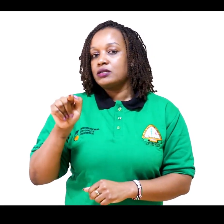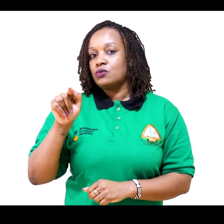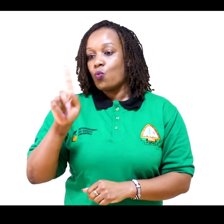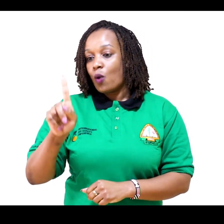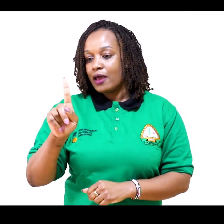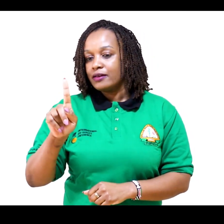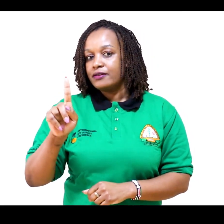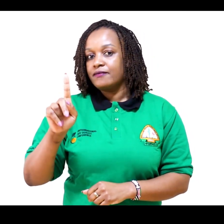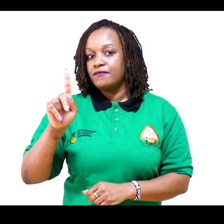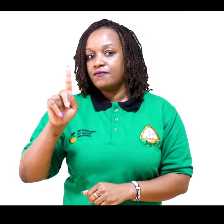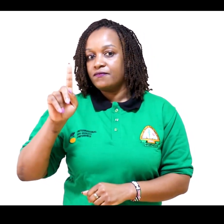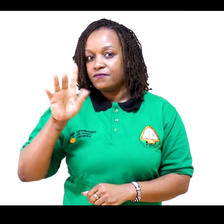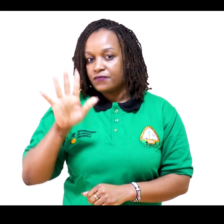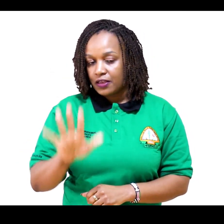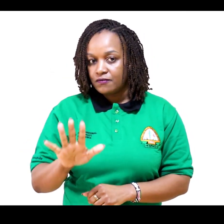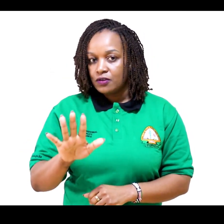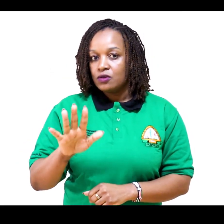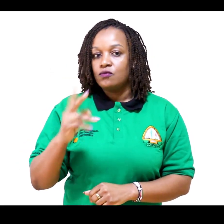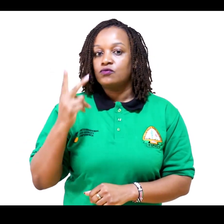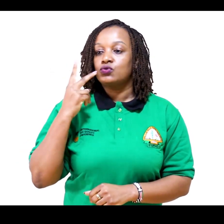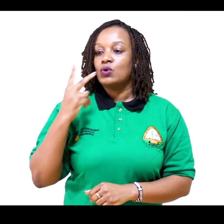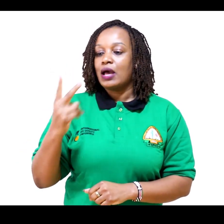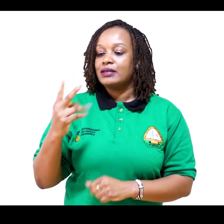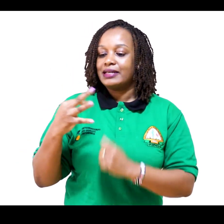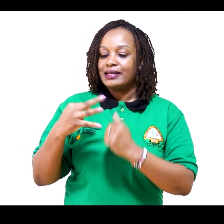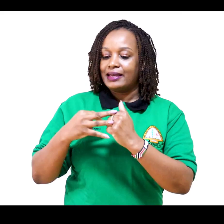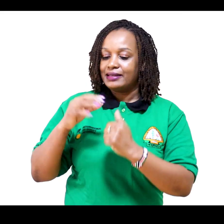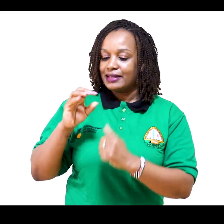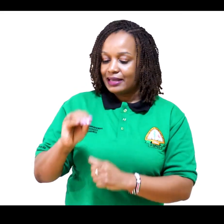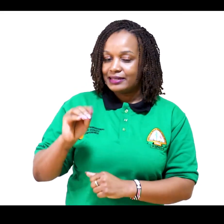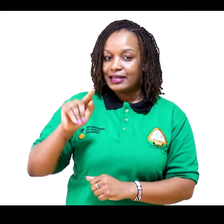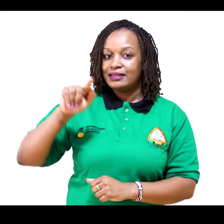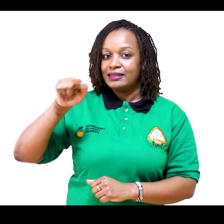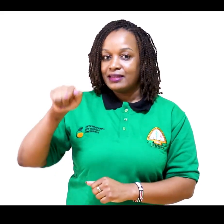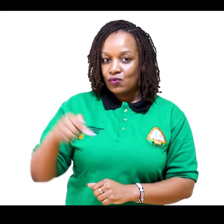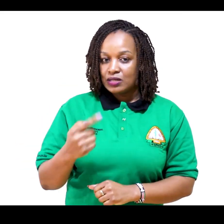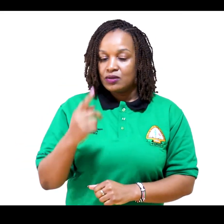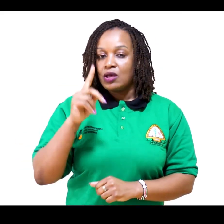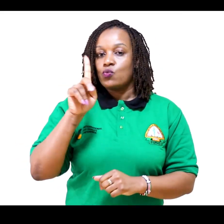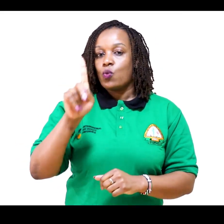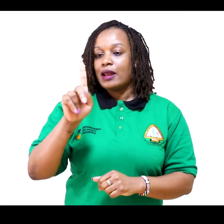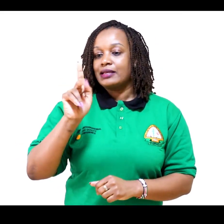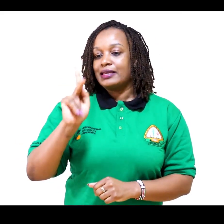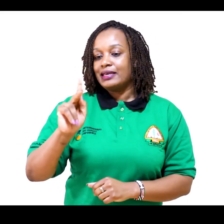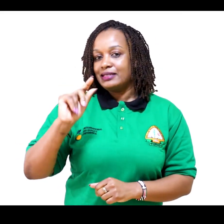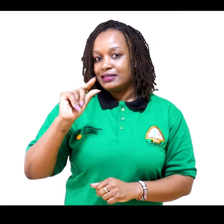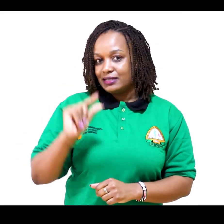200,080. Na shilingi 0.1 kwa kilo kwa bidhaa zenye uzito uliozidi kilo